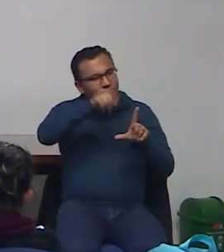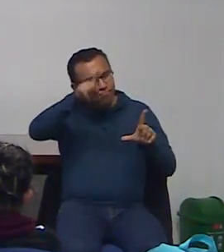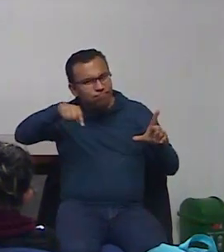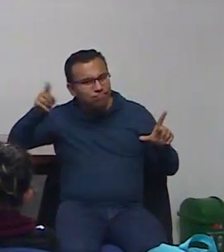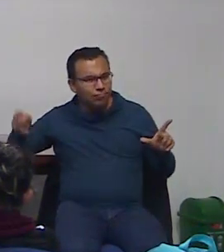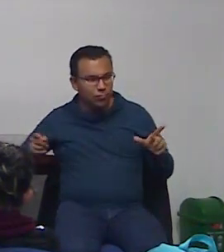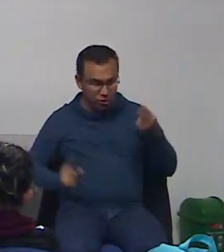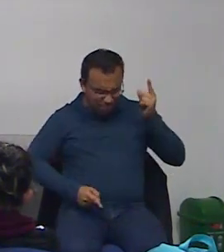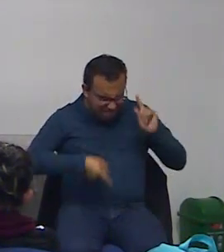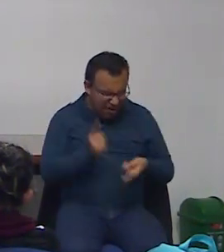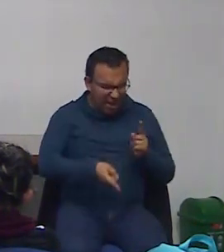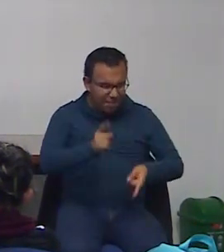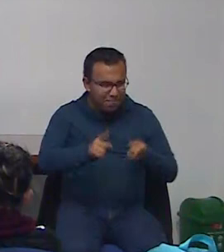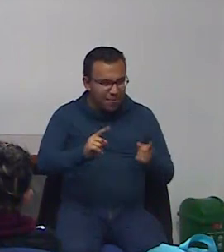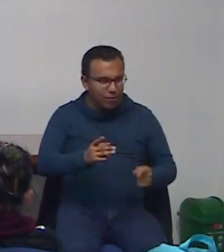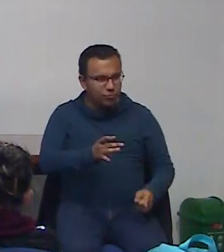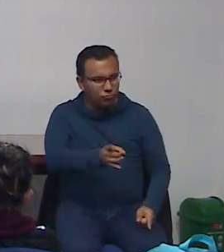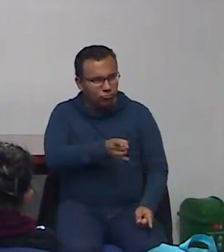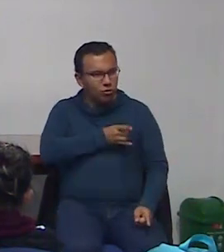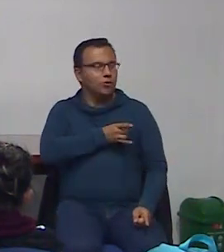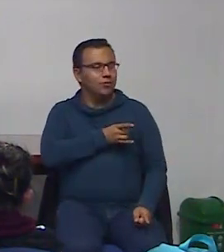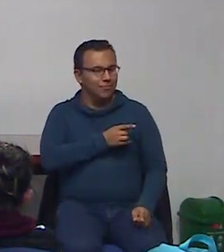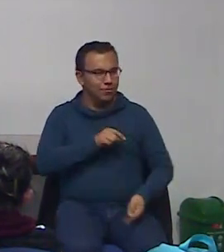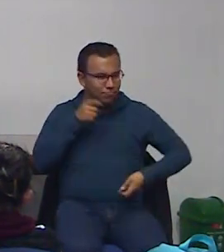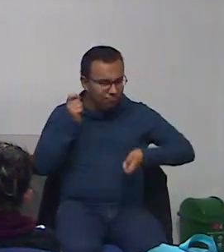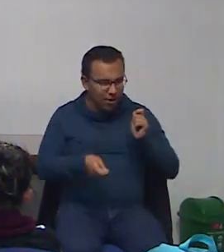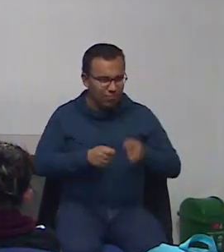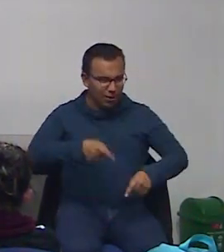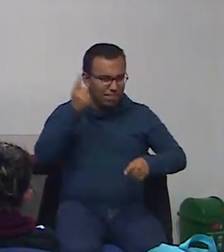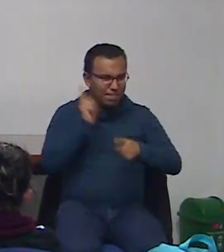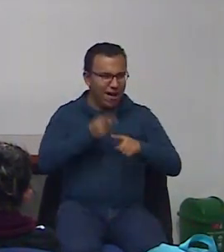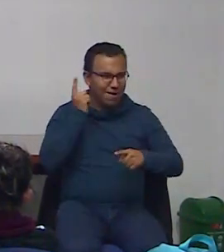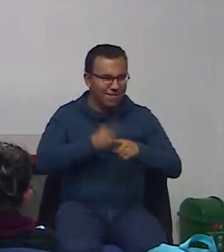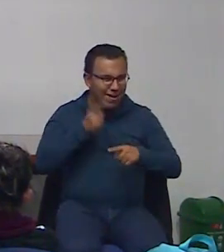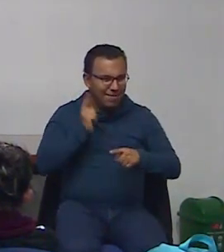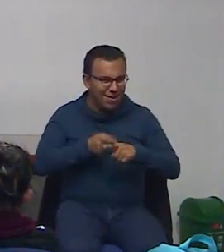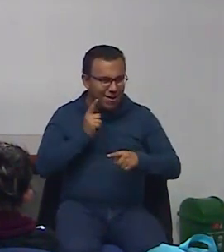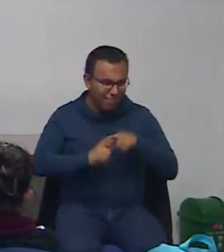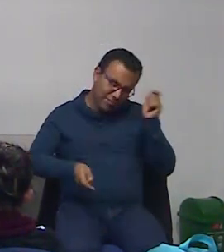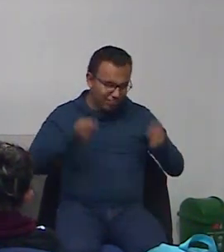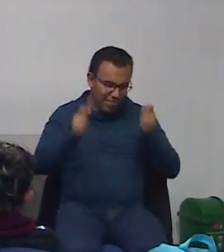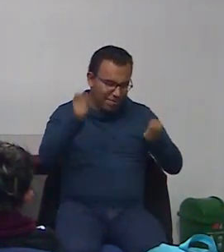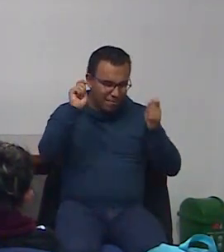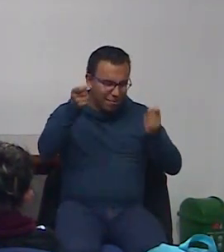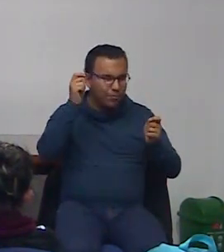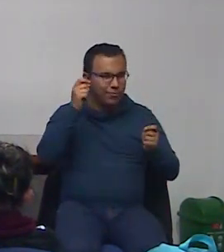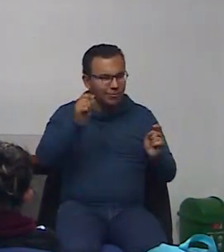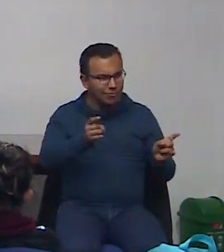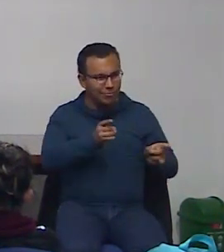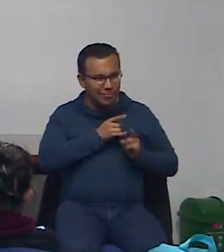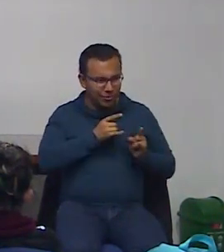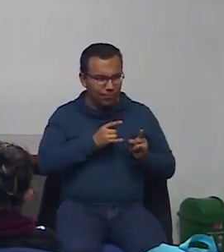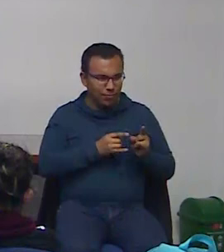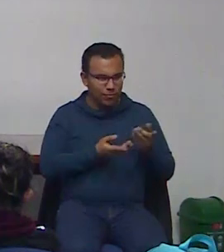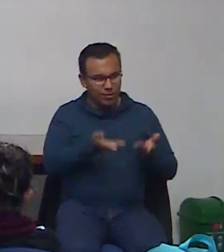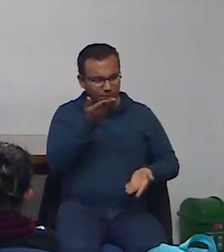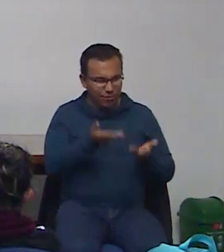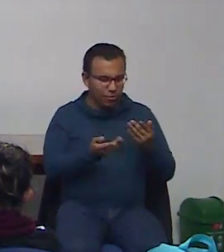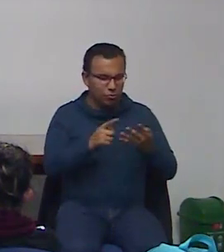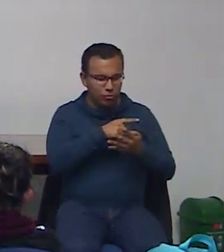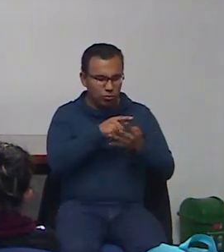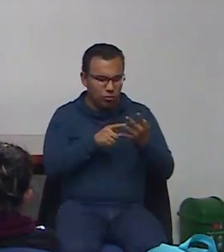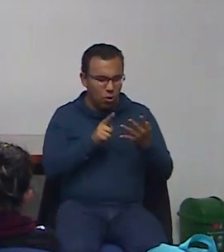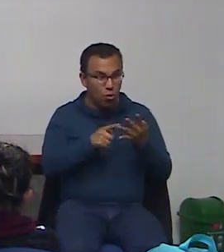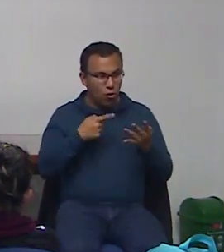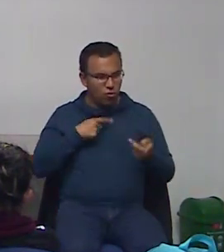porque la batería es digamos que es lo que uno hace el ritmo no la música tiene cuatro elementos que son el ritmo la melodía la armonía y el